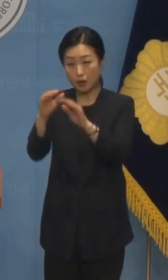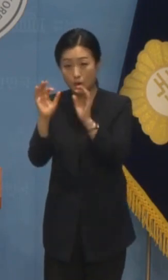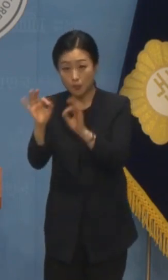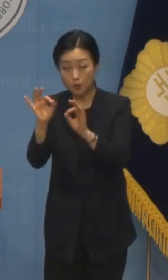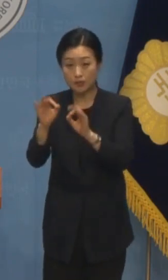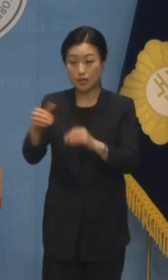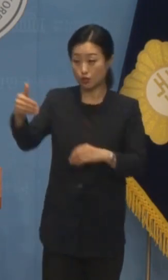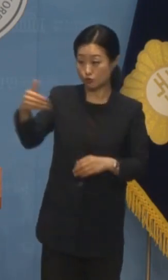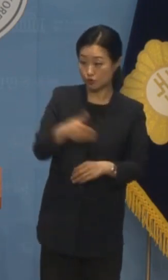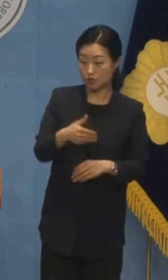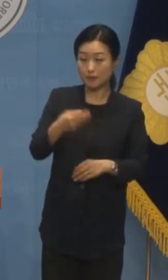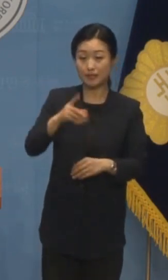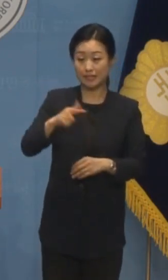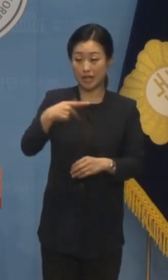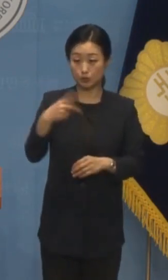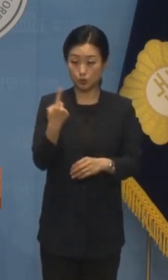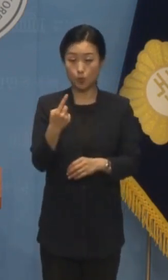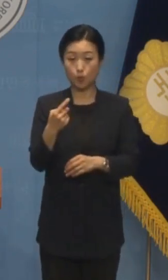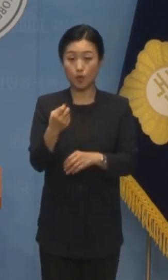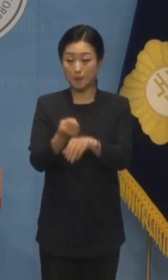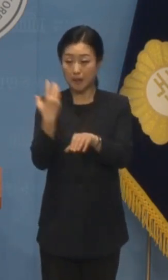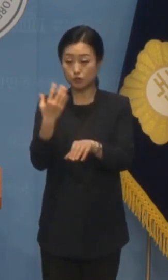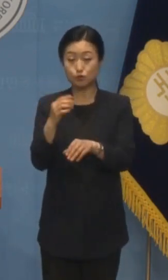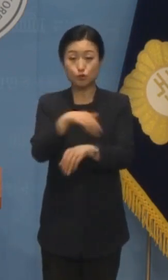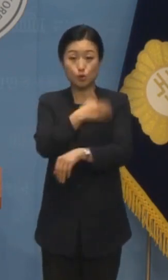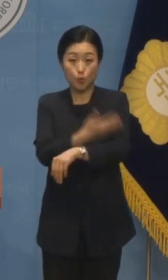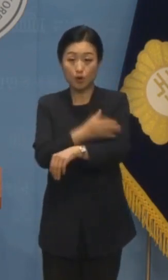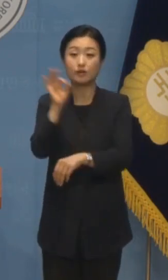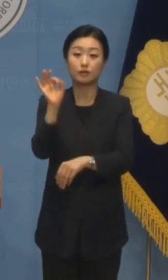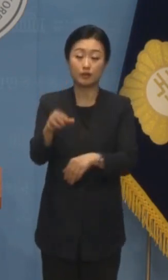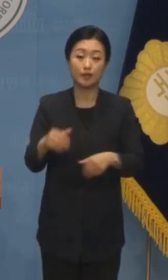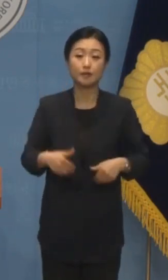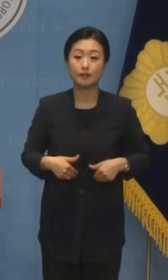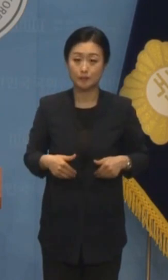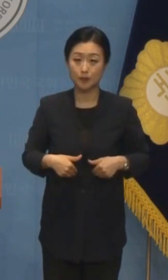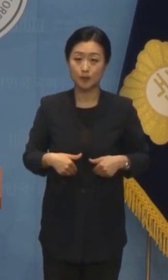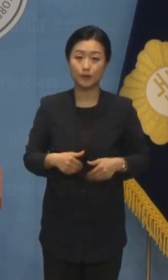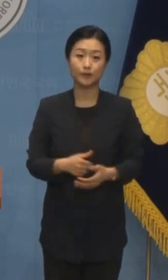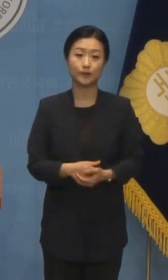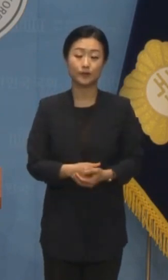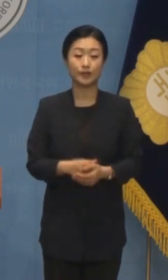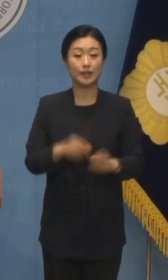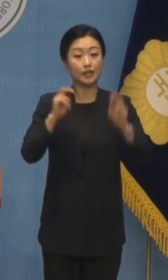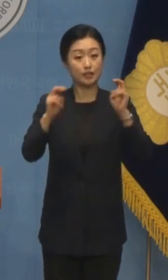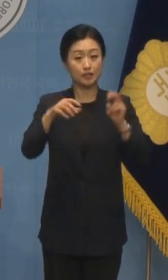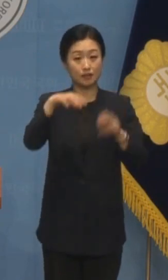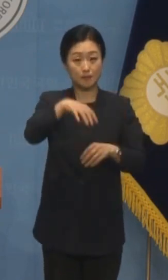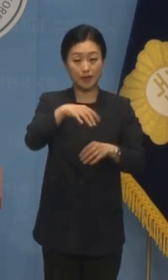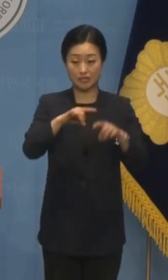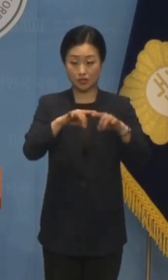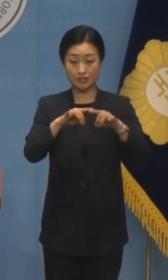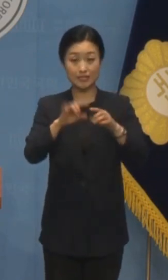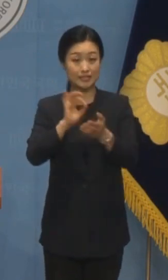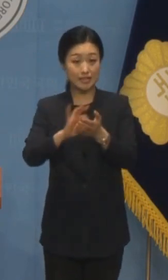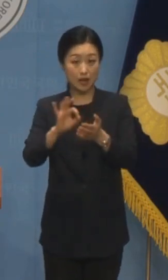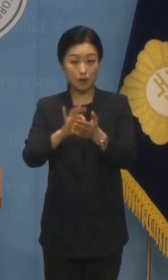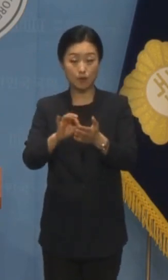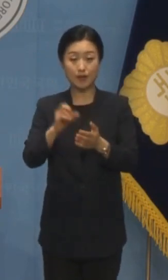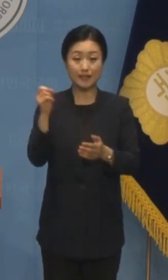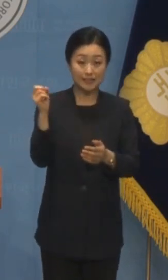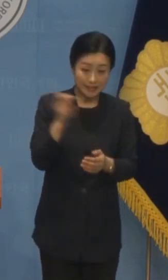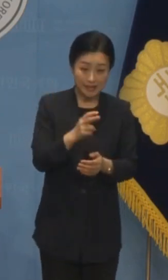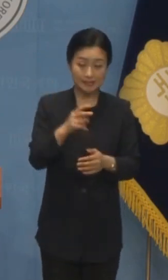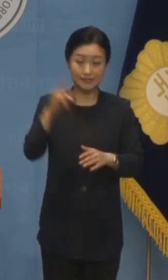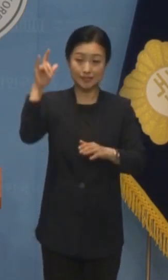수입품에 대해 탄소 배출권을 구매하도록 하는 법안이 논의되고 있습니다. 기업들의 전력 사용을 100% 재생에너지